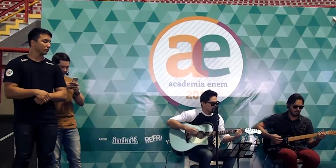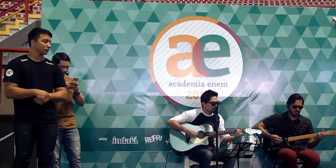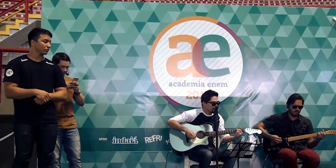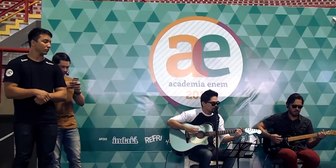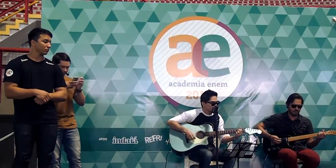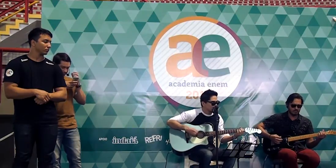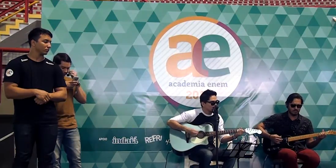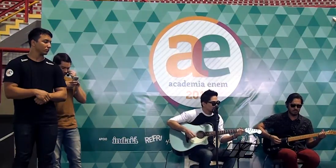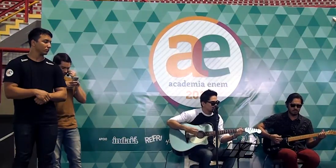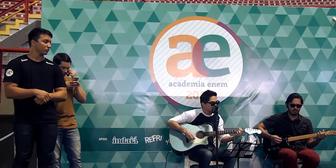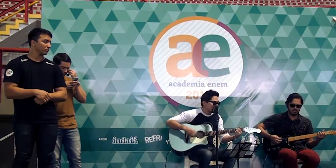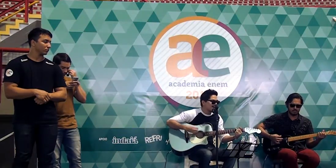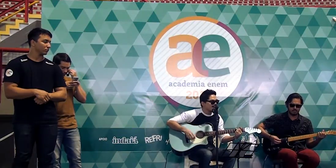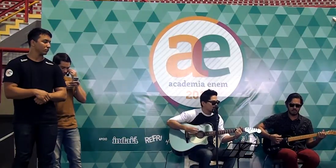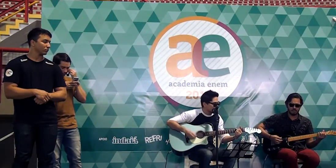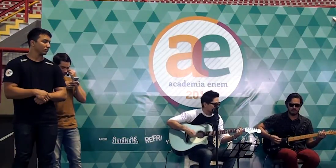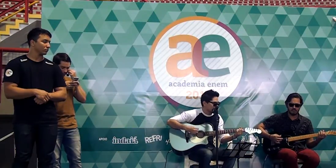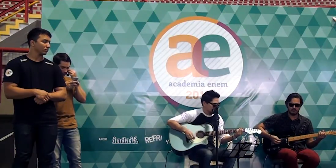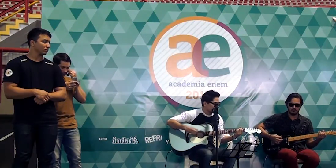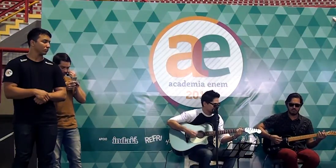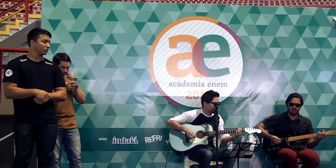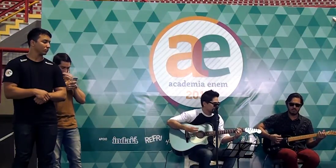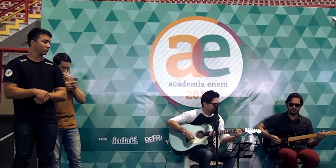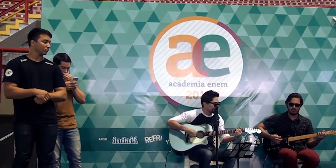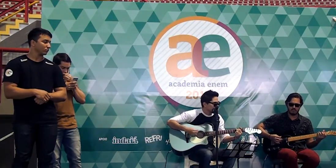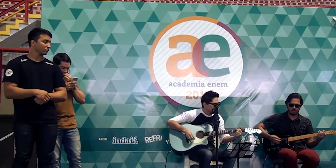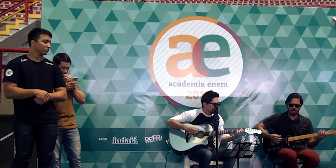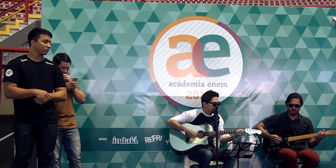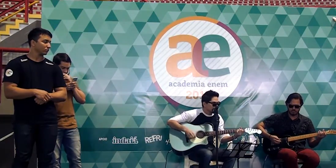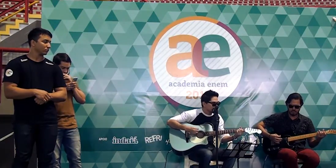A gente somos inútil.